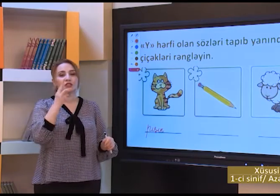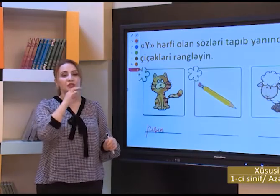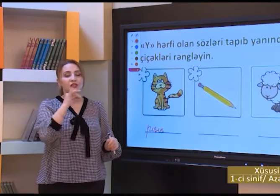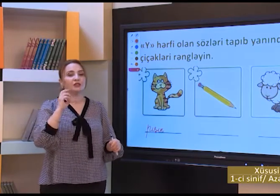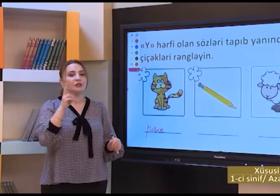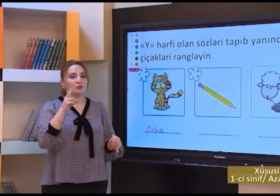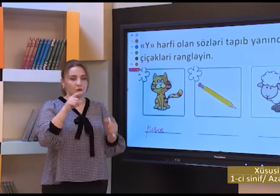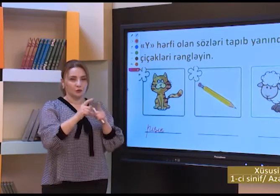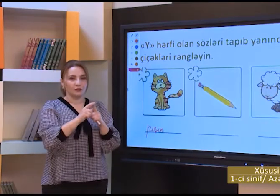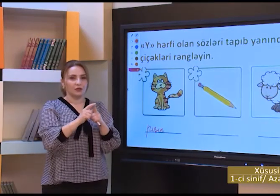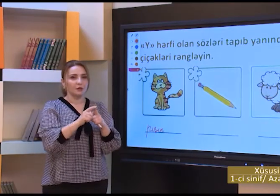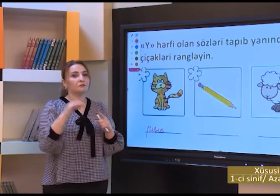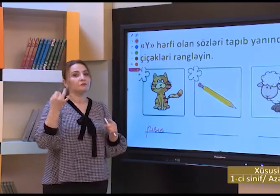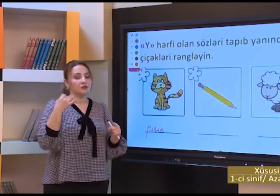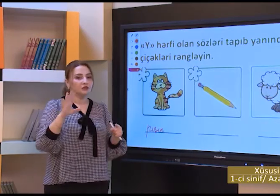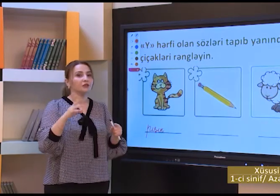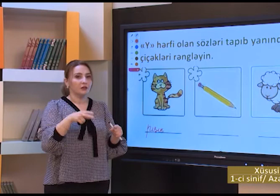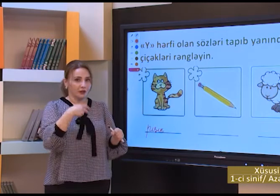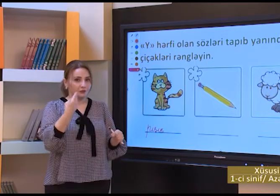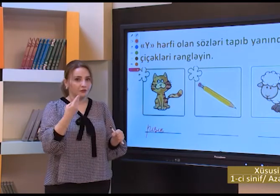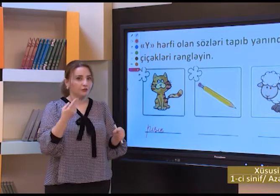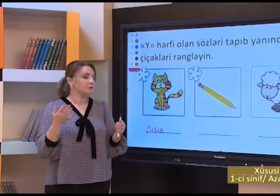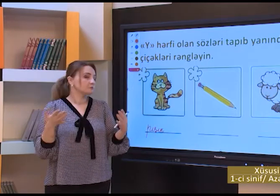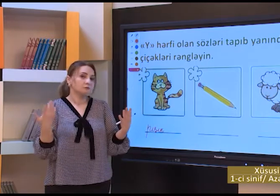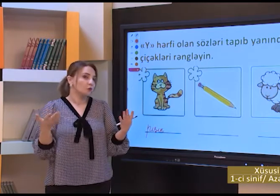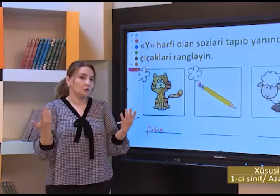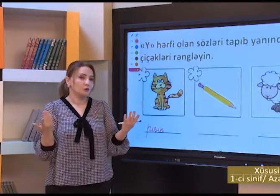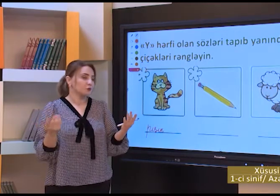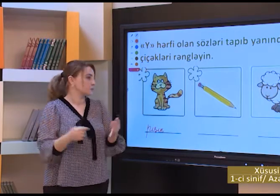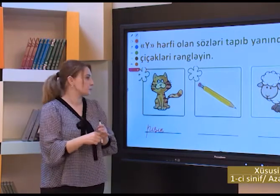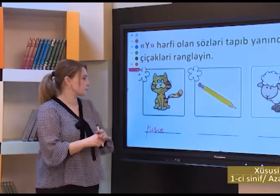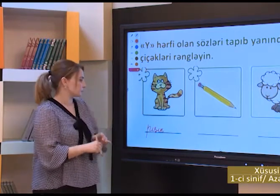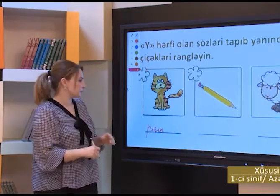Pişik sözündə y hərfi yoxdur.